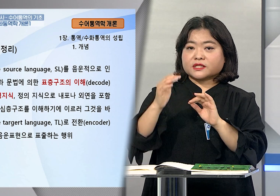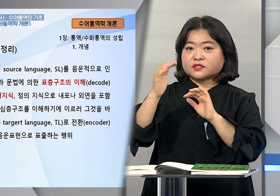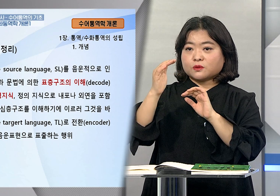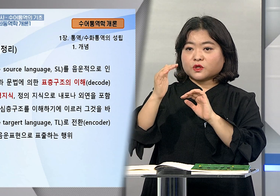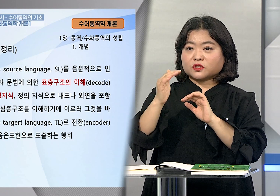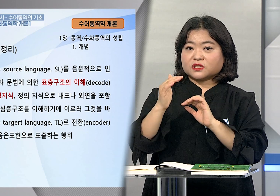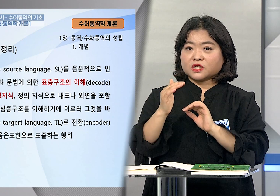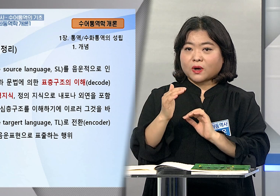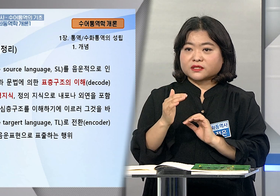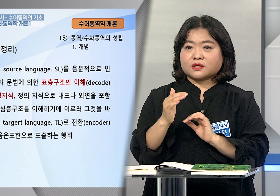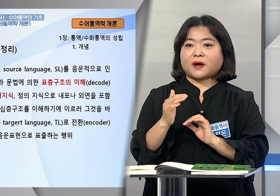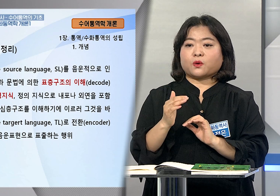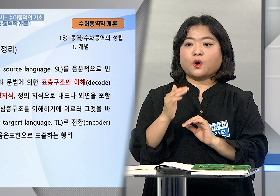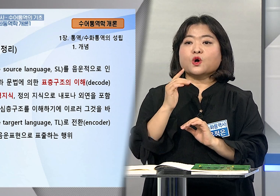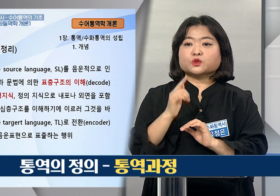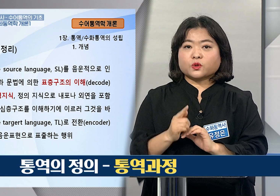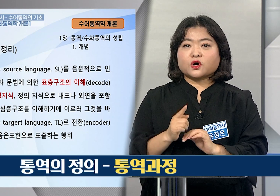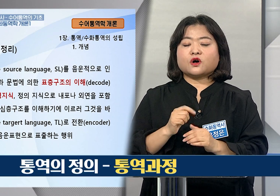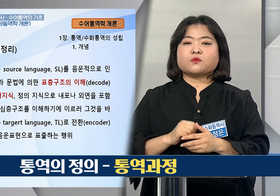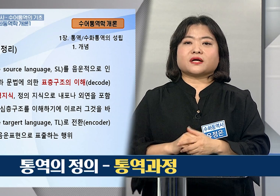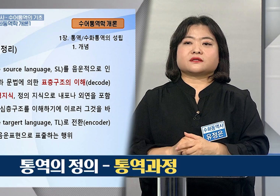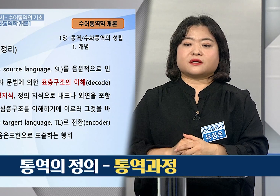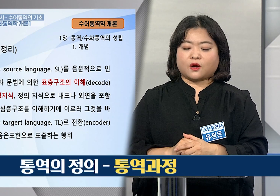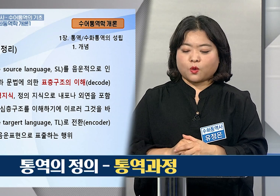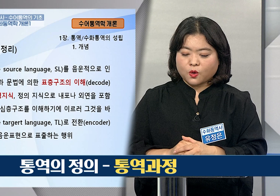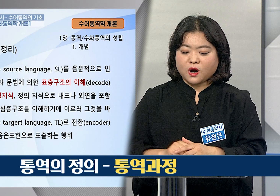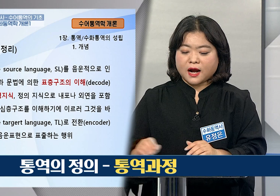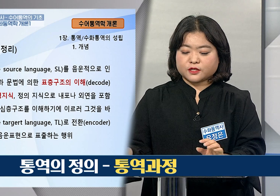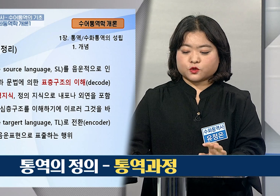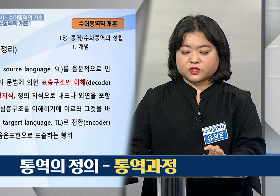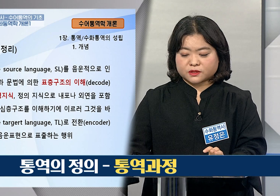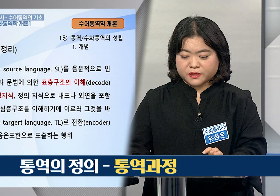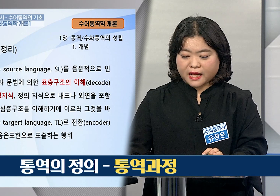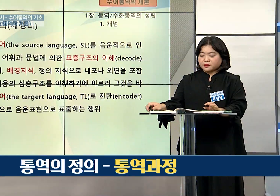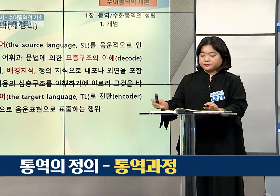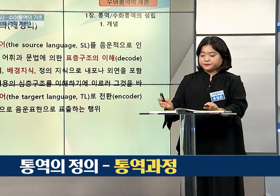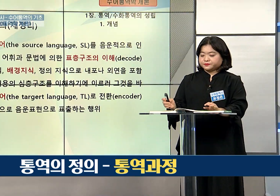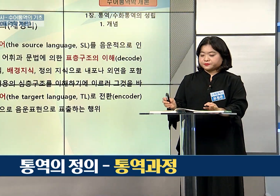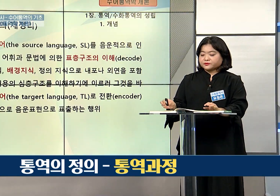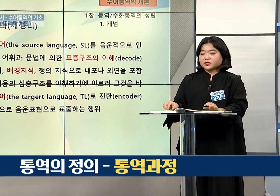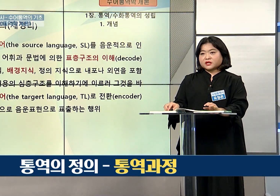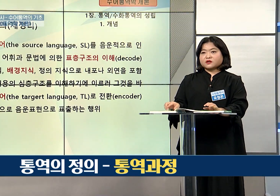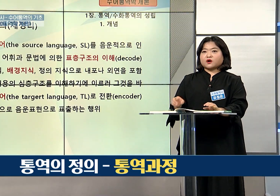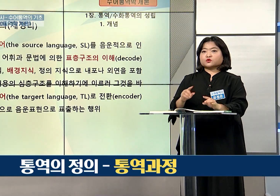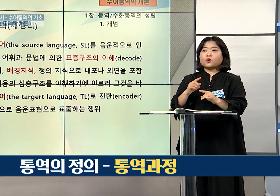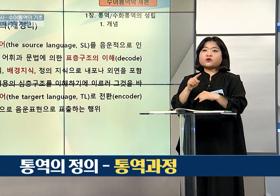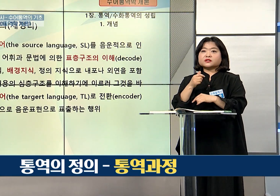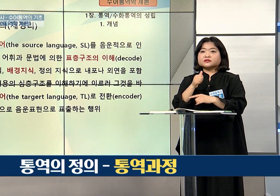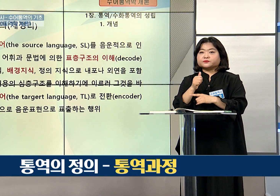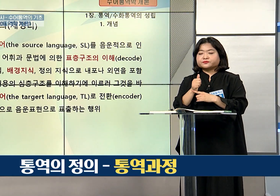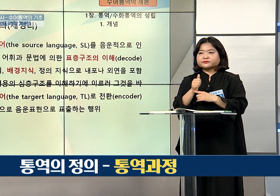그래서 제가 설명드린 이 과정이 바로 통역 과정이라고 할 수 있습니다. 그래서